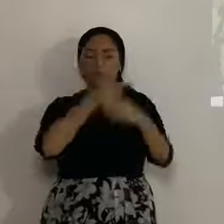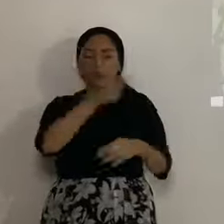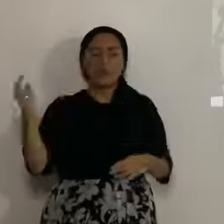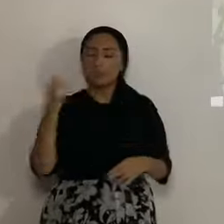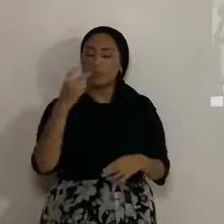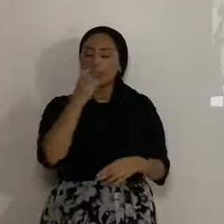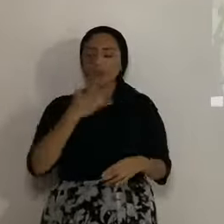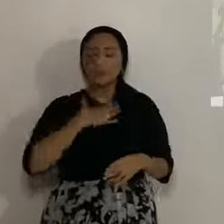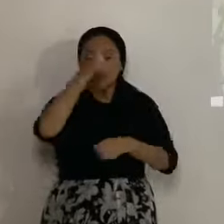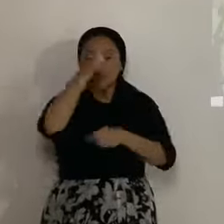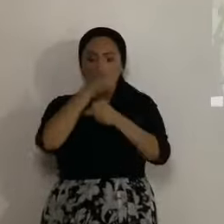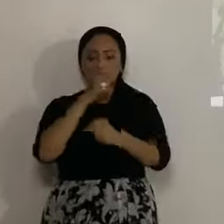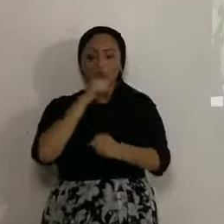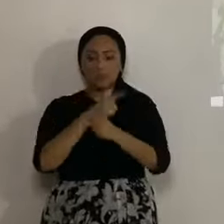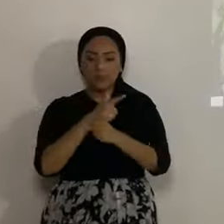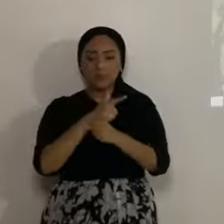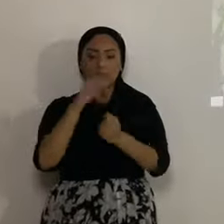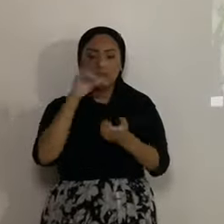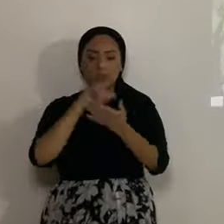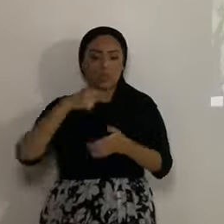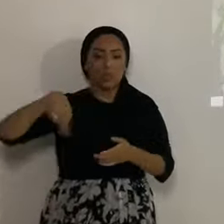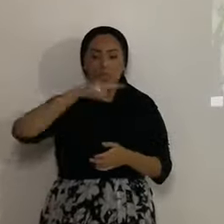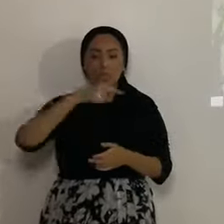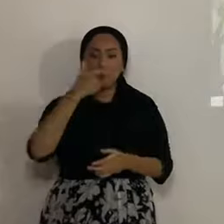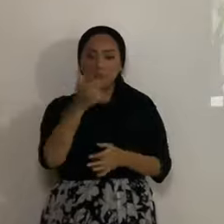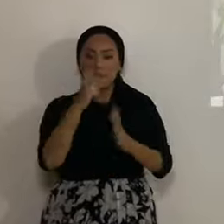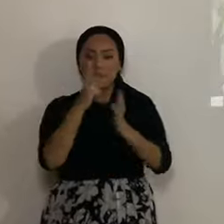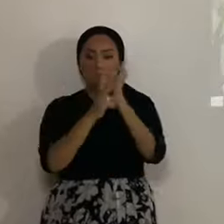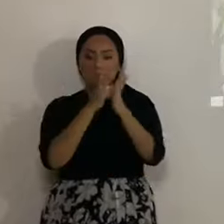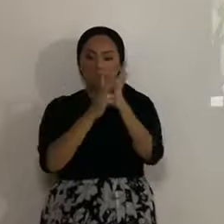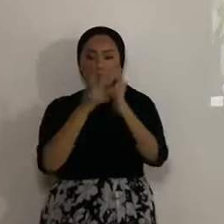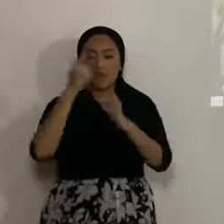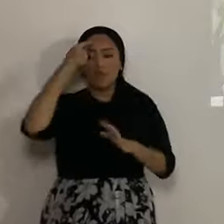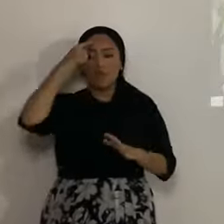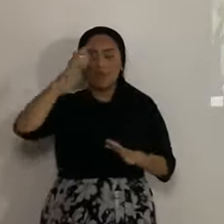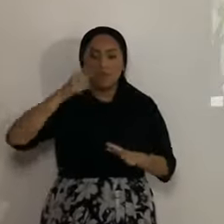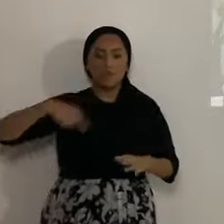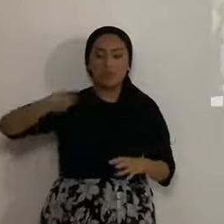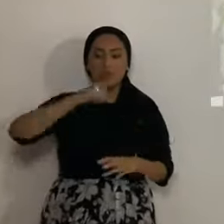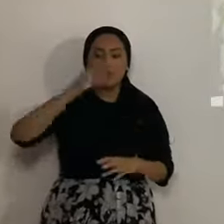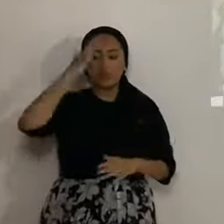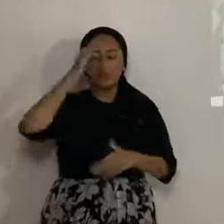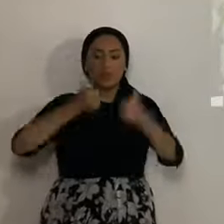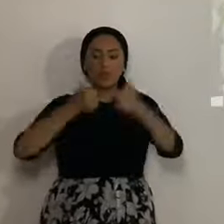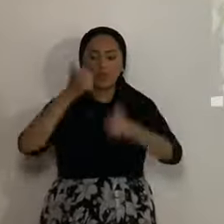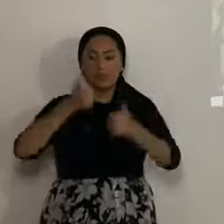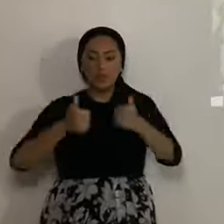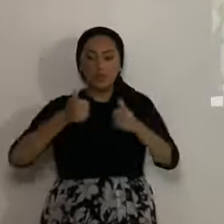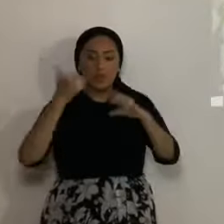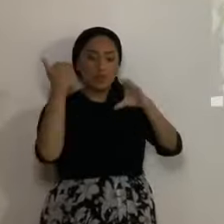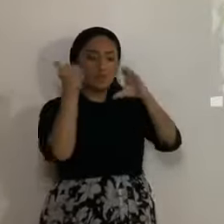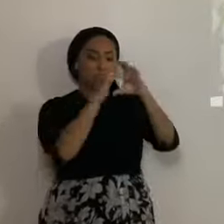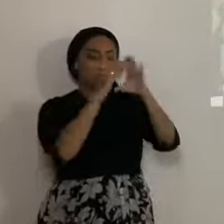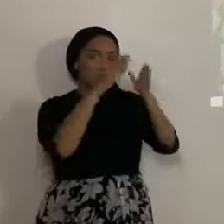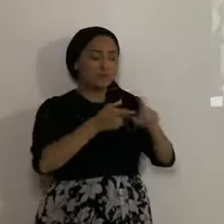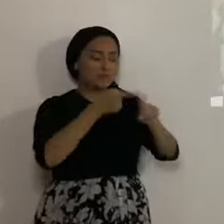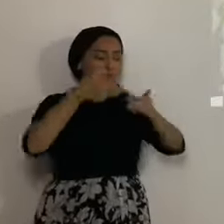espirituales a mis hermanos y hermanas que están viendo este video para que ellos sepan distinguir un mensajero de la muerte